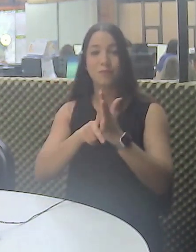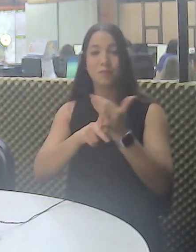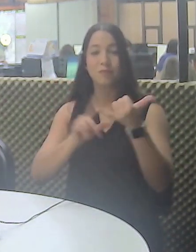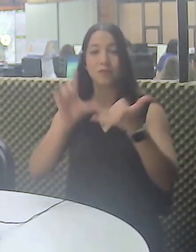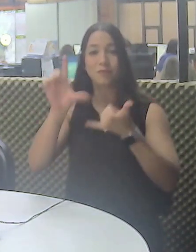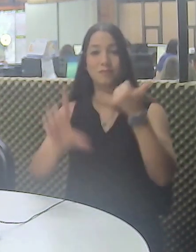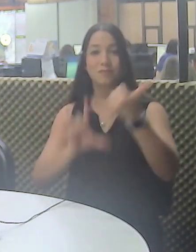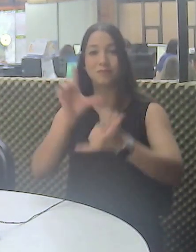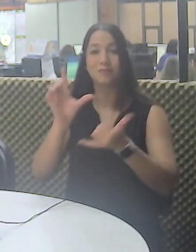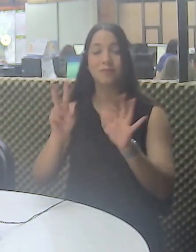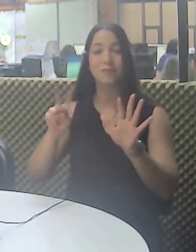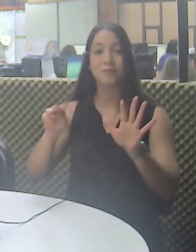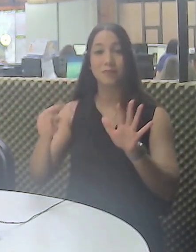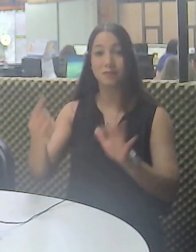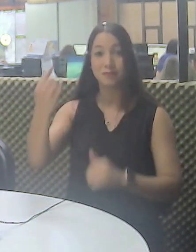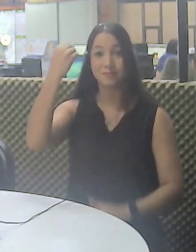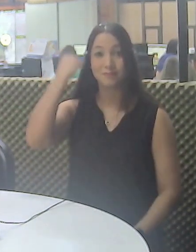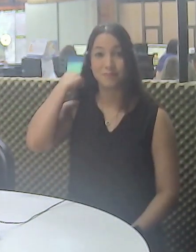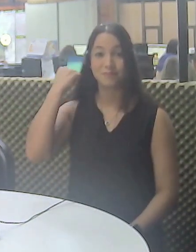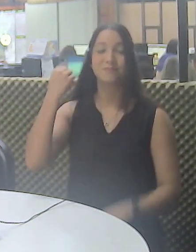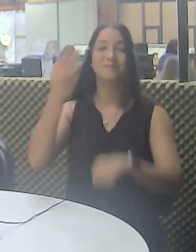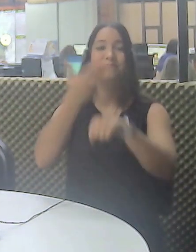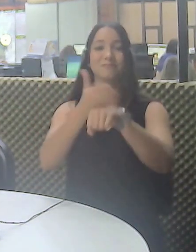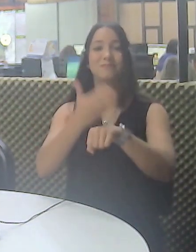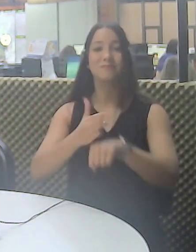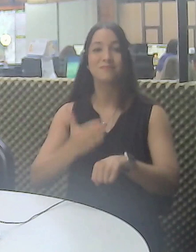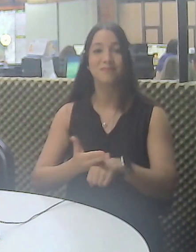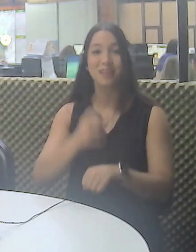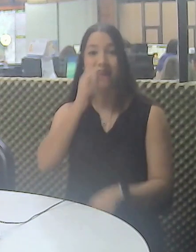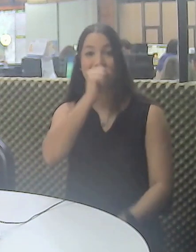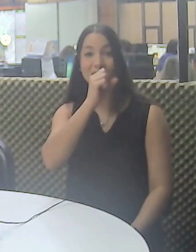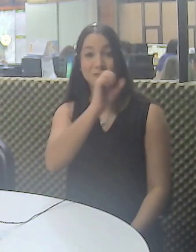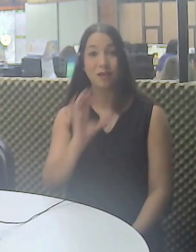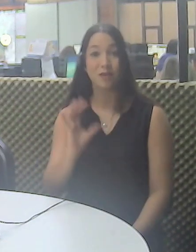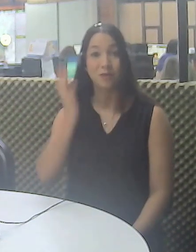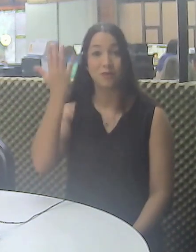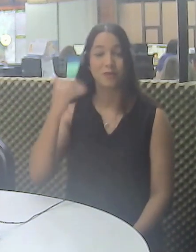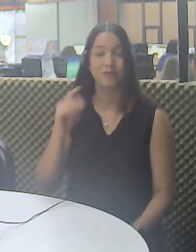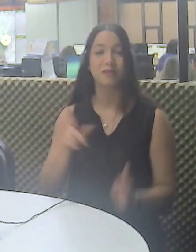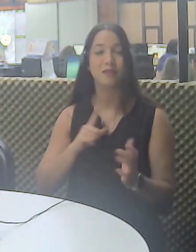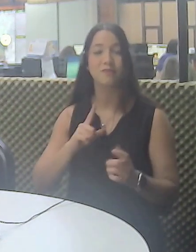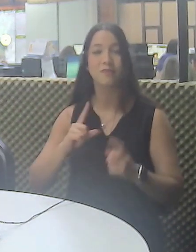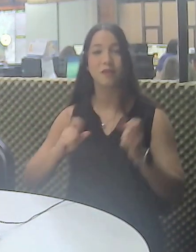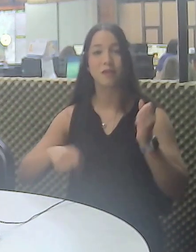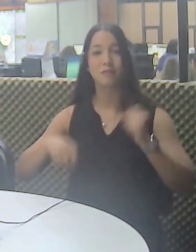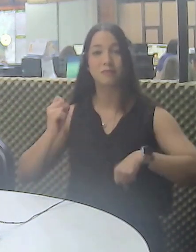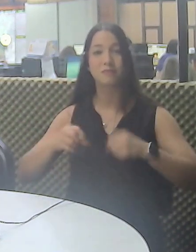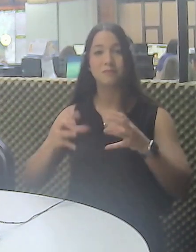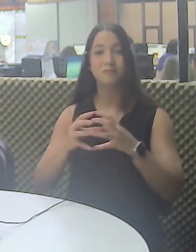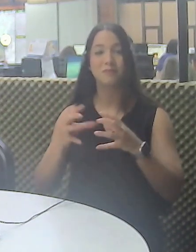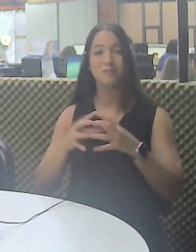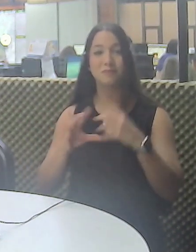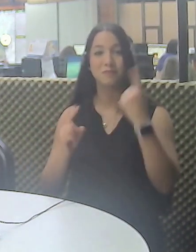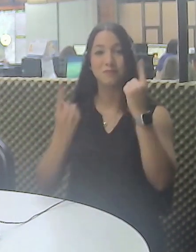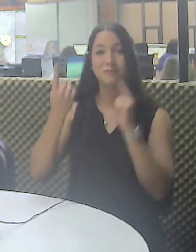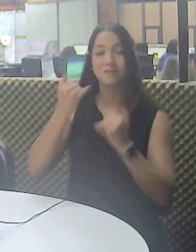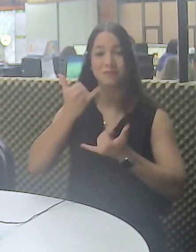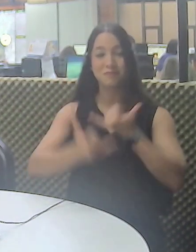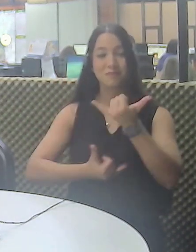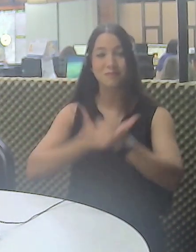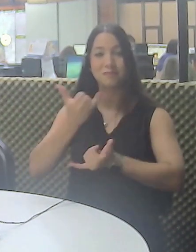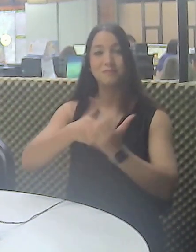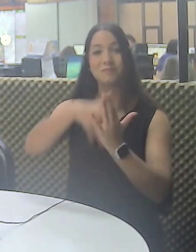no final de semana. As atividades aconteceram neste sábado. Foram marchinhas com a banda municipal,